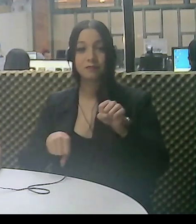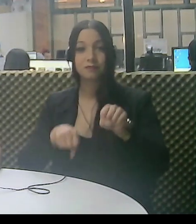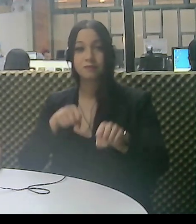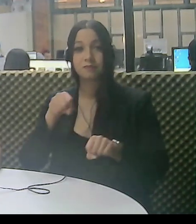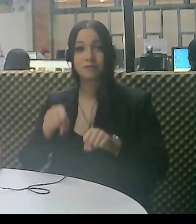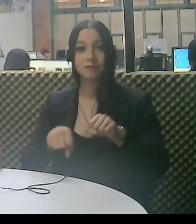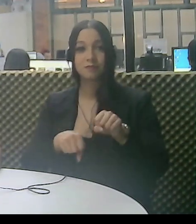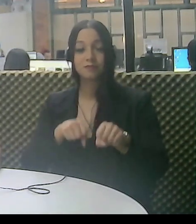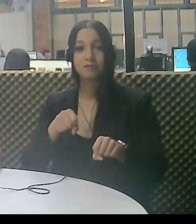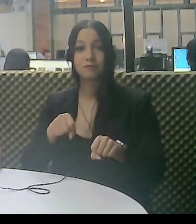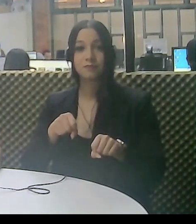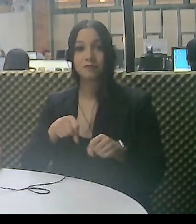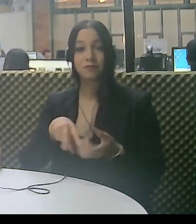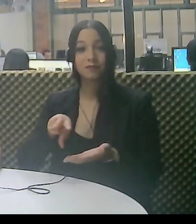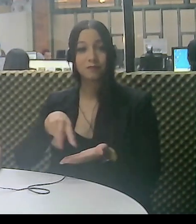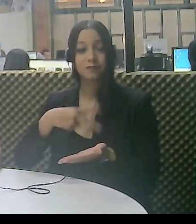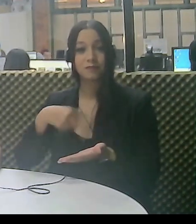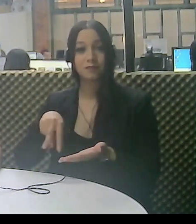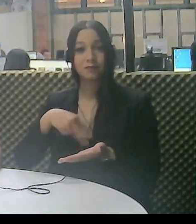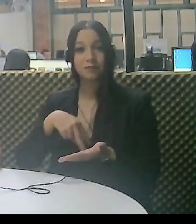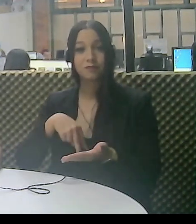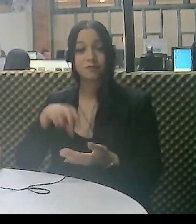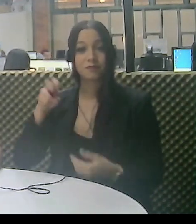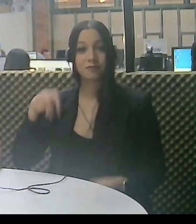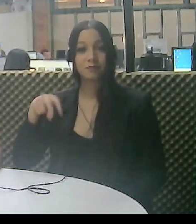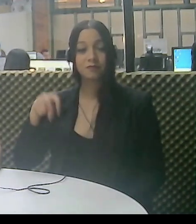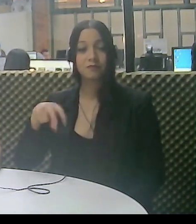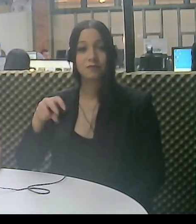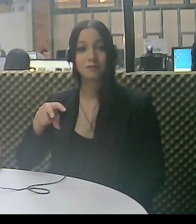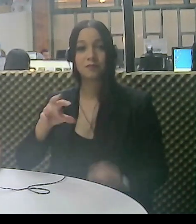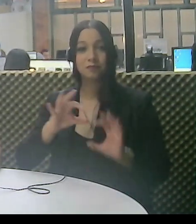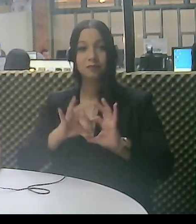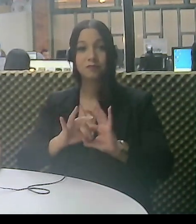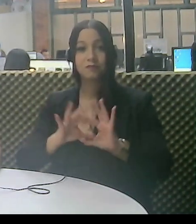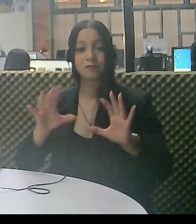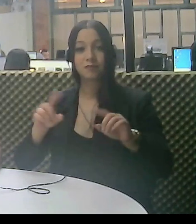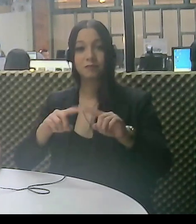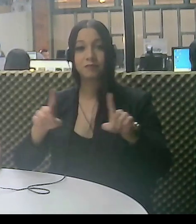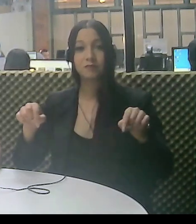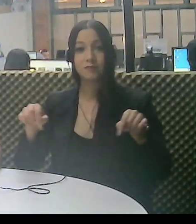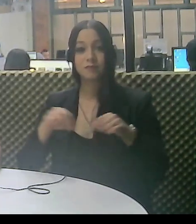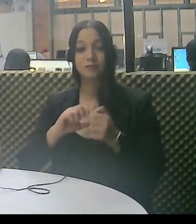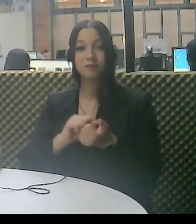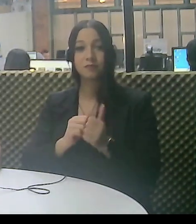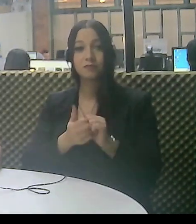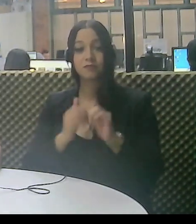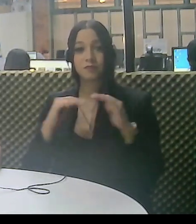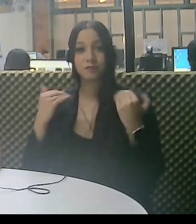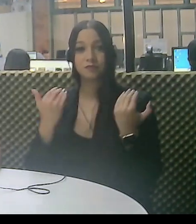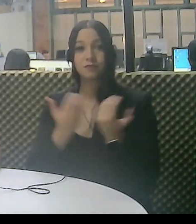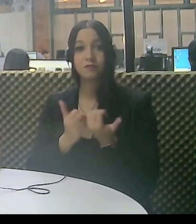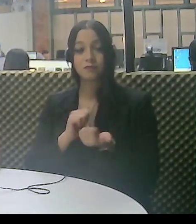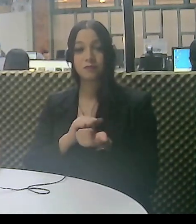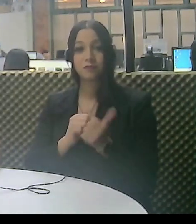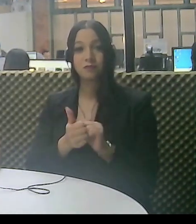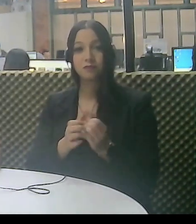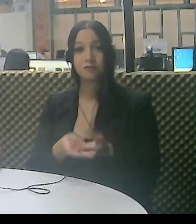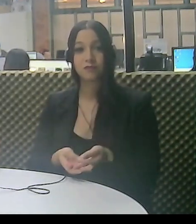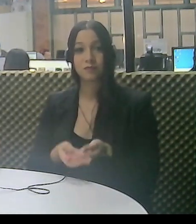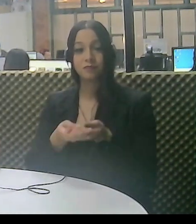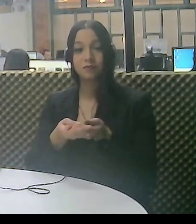parque, mega aulão de mix dance, caminhada da família e a liberação da quadra da Arena Sabiazinho para jogos de